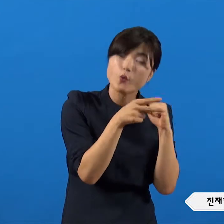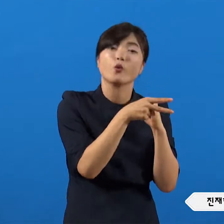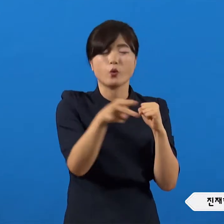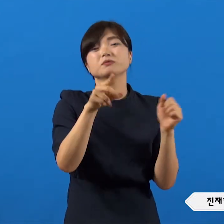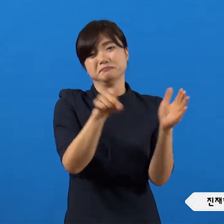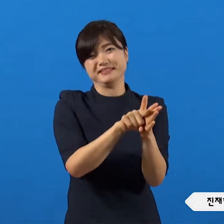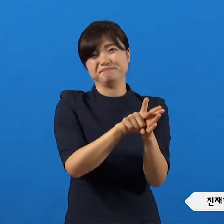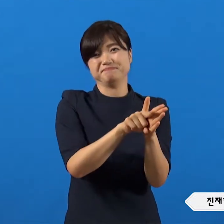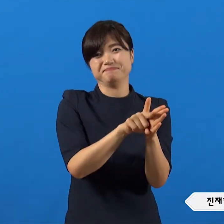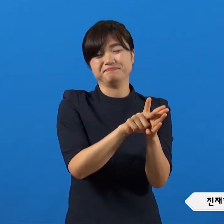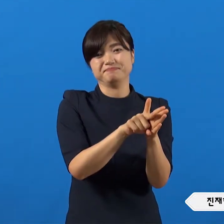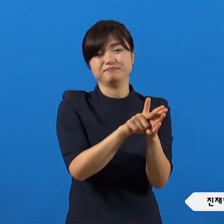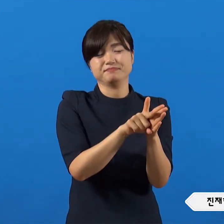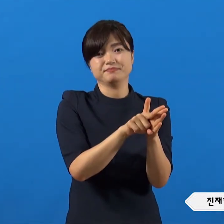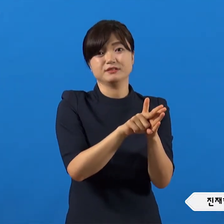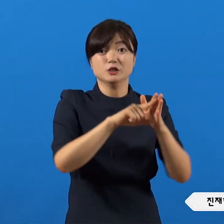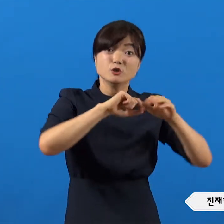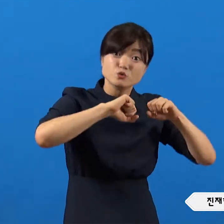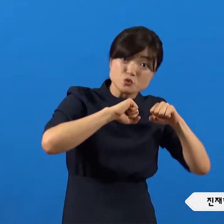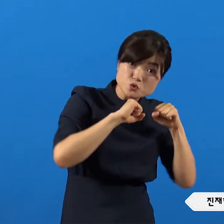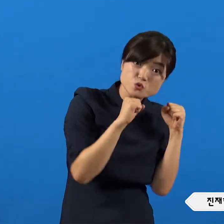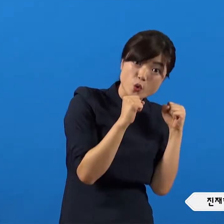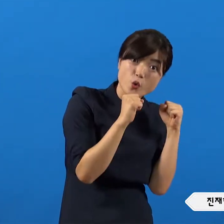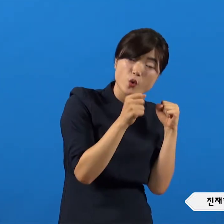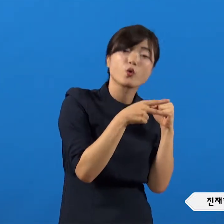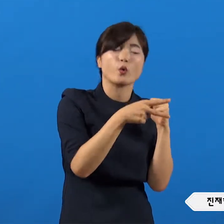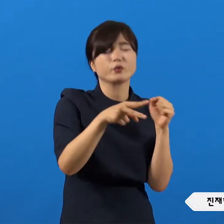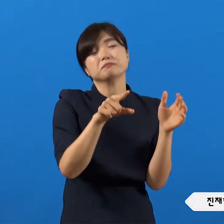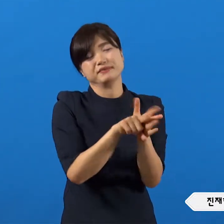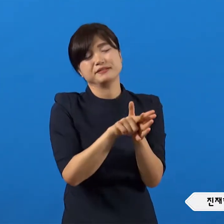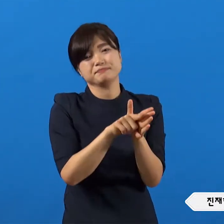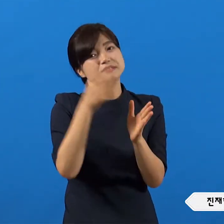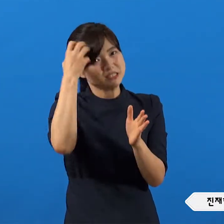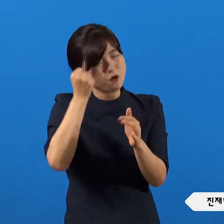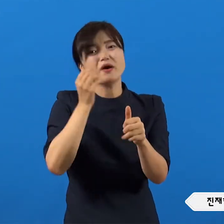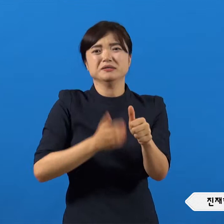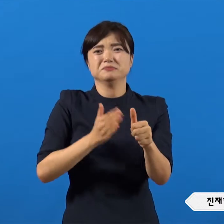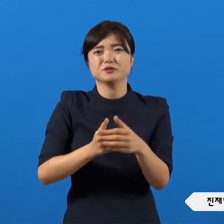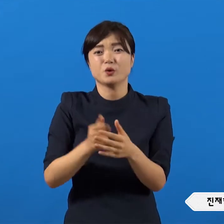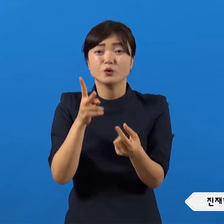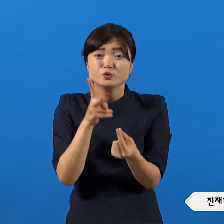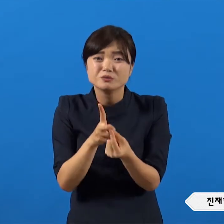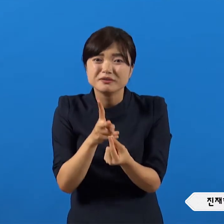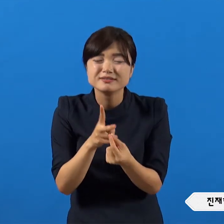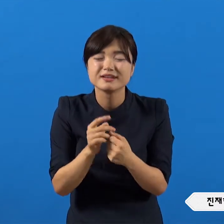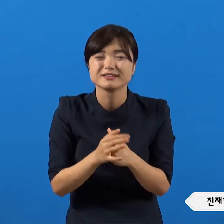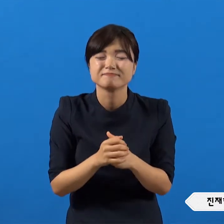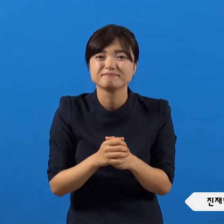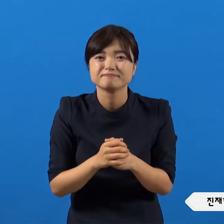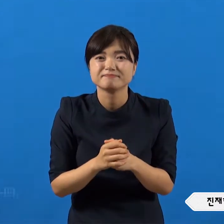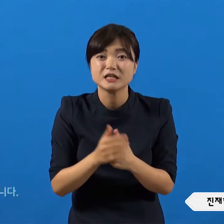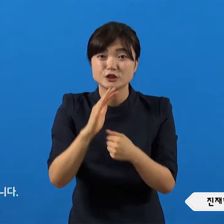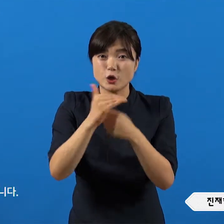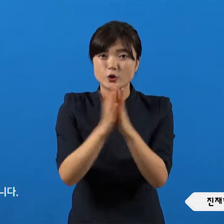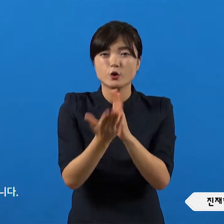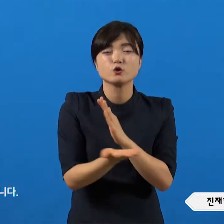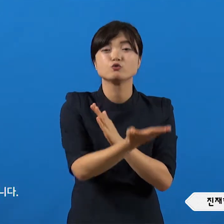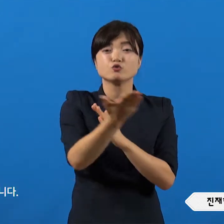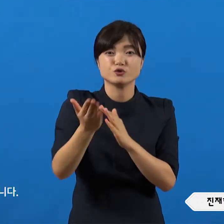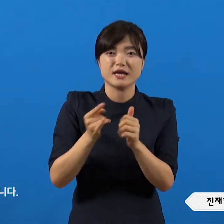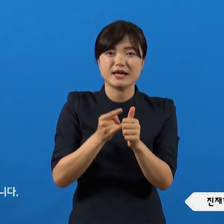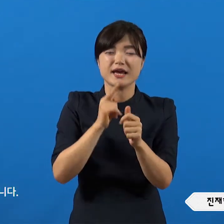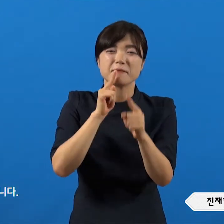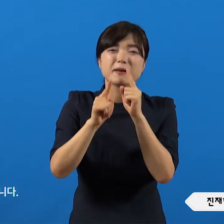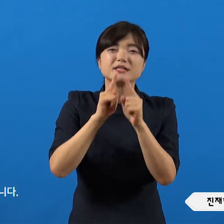믿음입니다. 순종은 믿음입니다. 두 번째, 성경은 여러분과